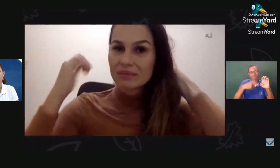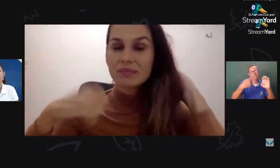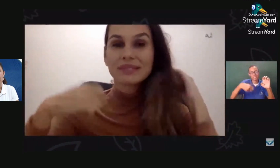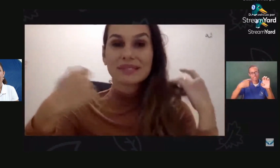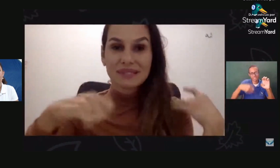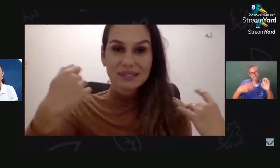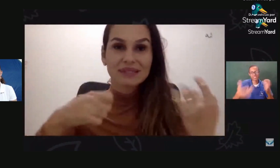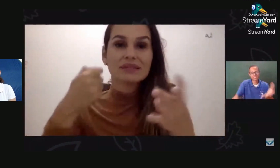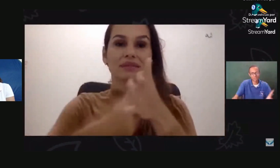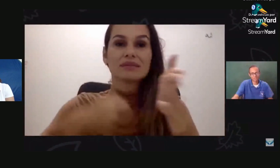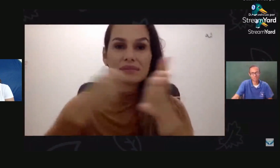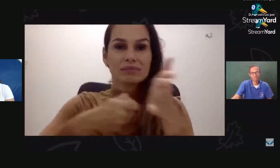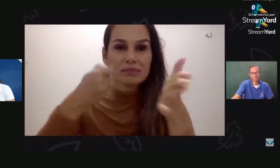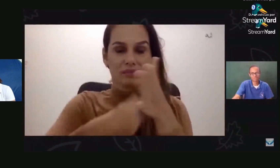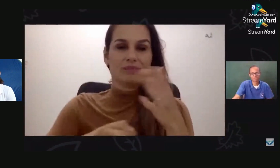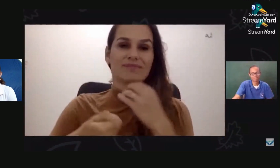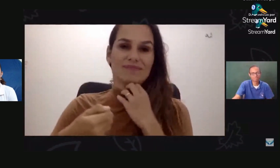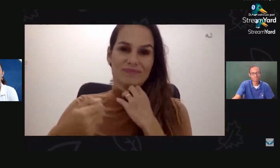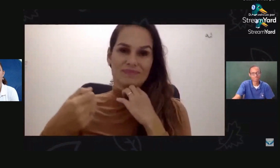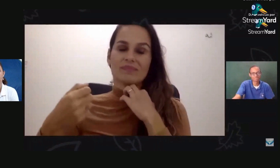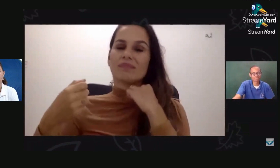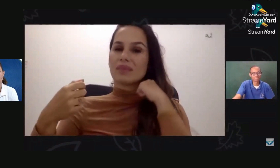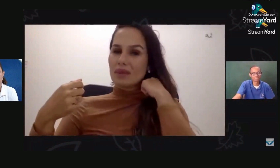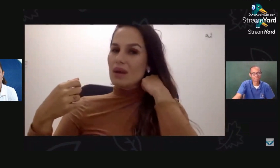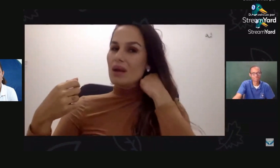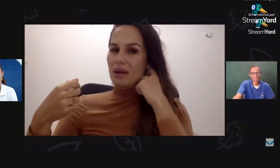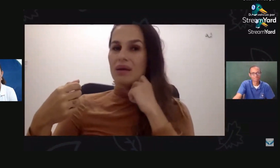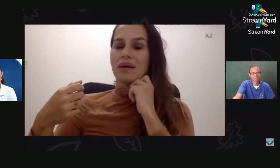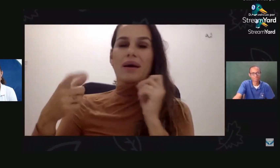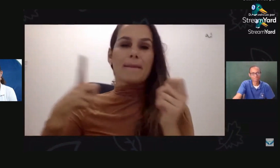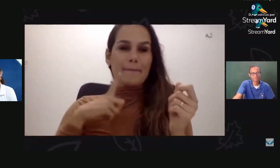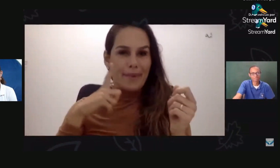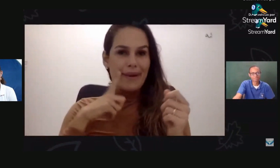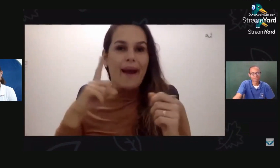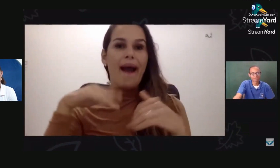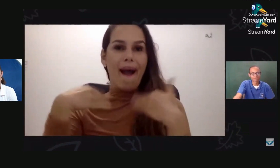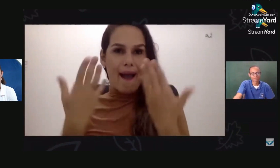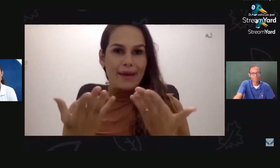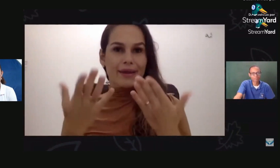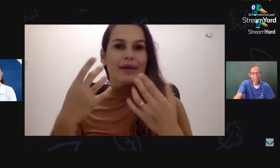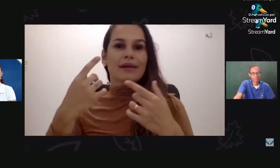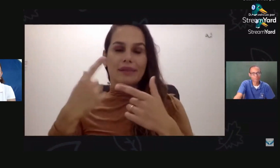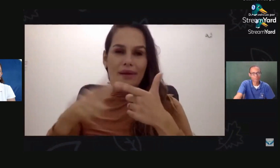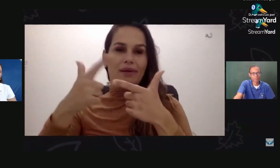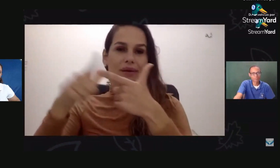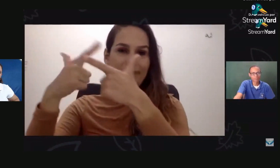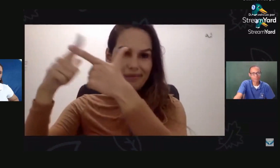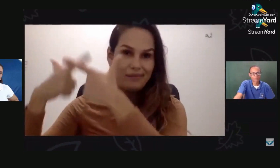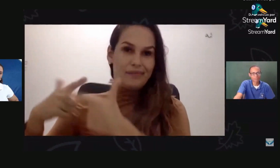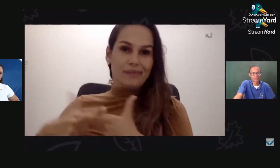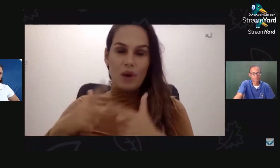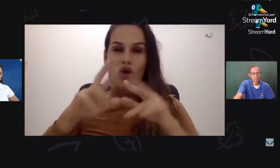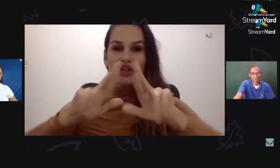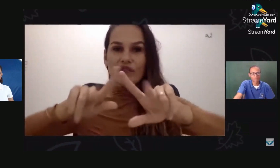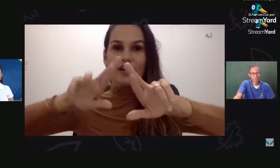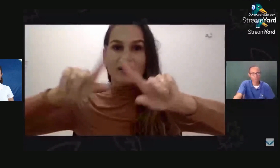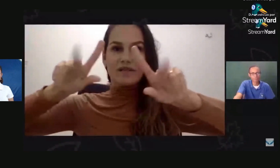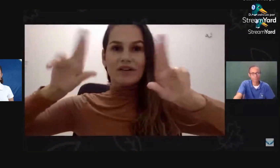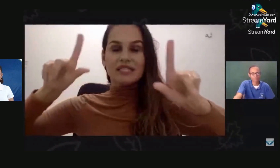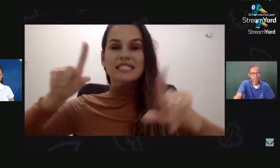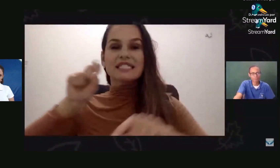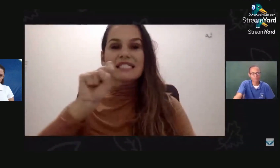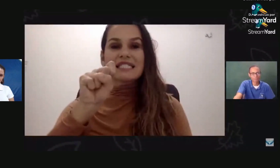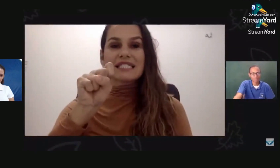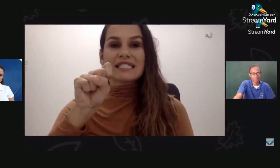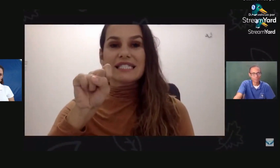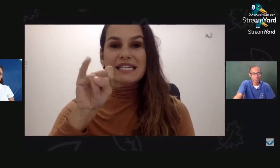D. Então, assim, era importante que tivesse uma luta para essa questão do salário também, né? Então, outros